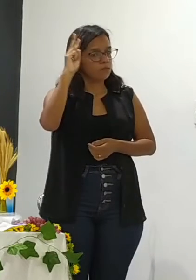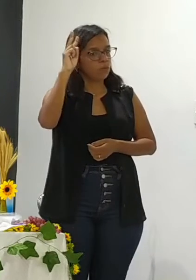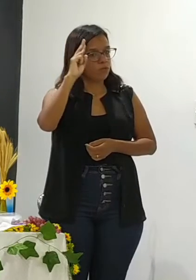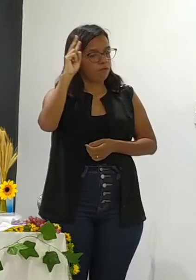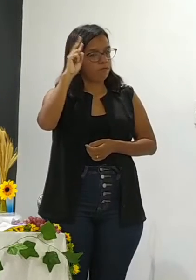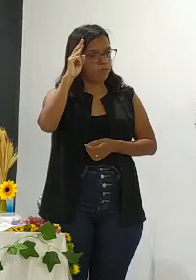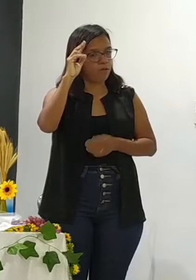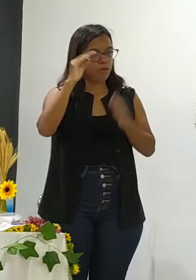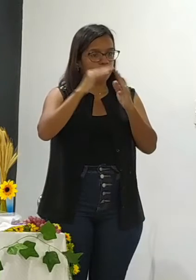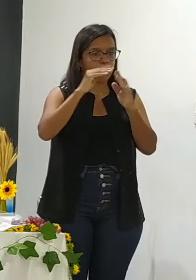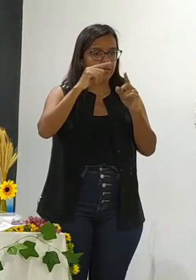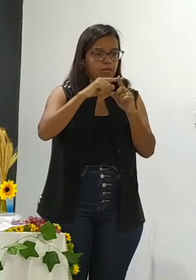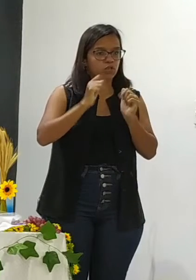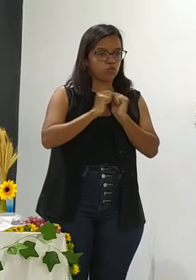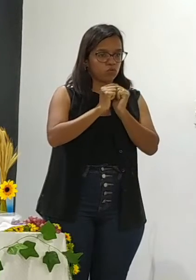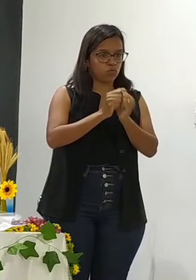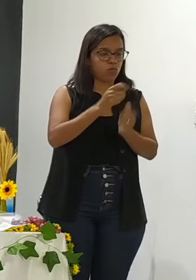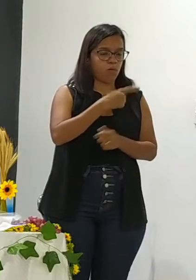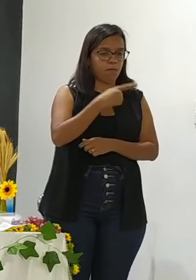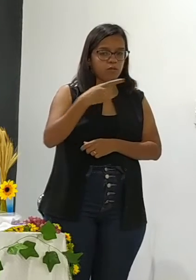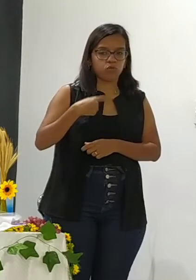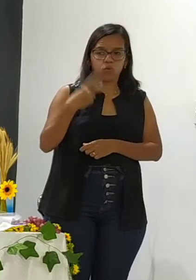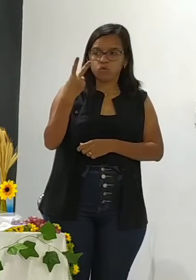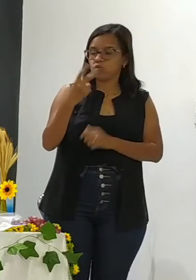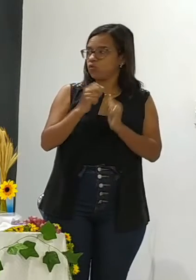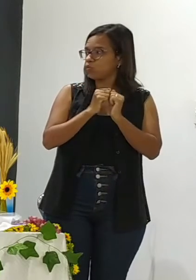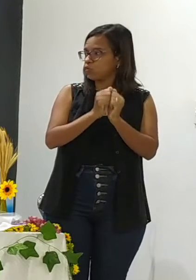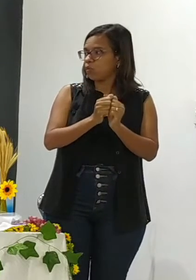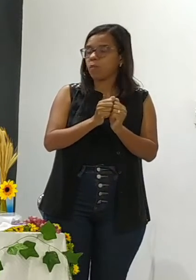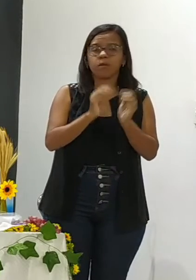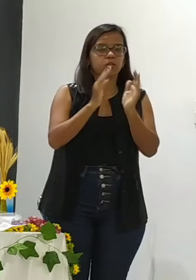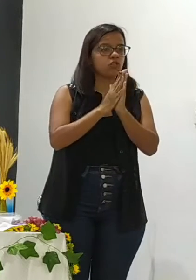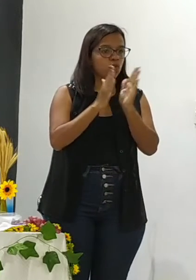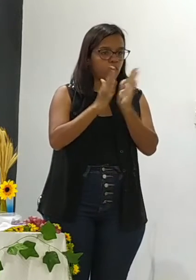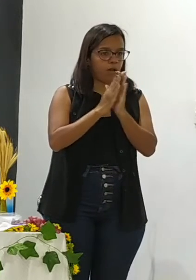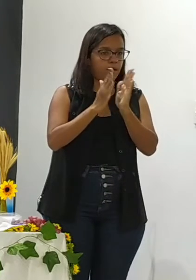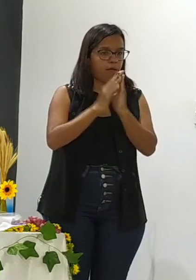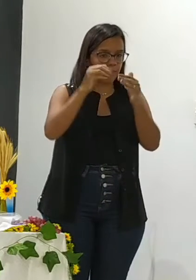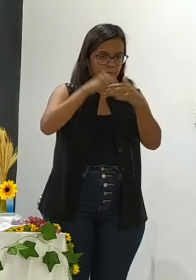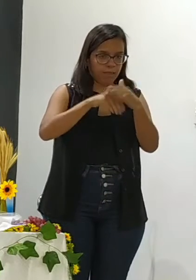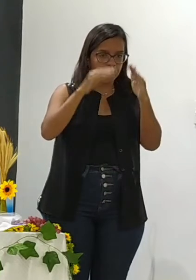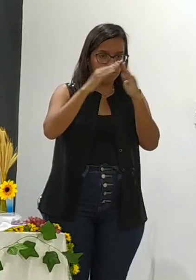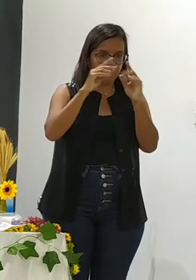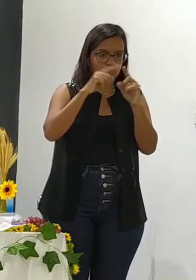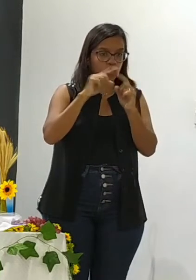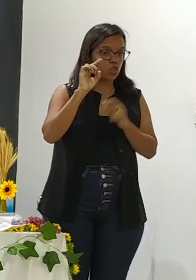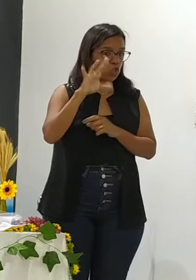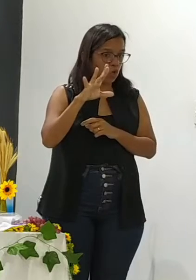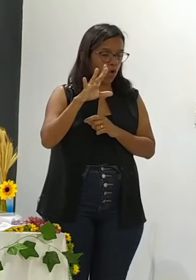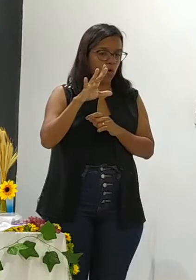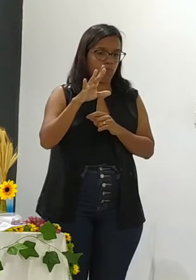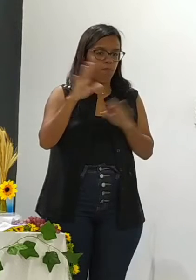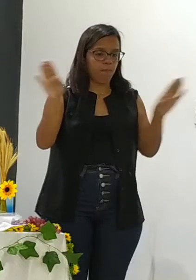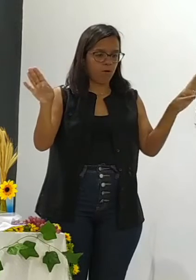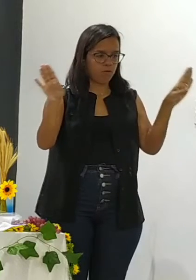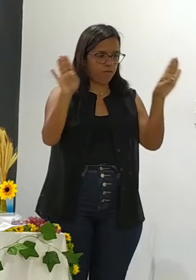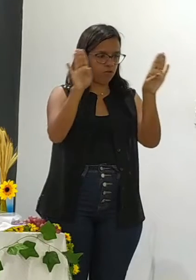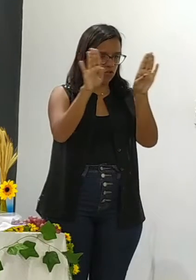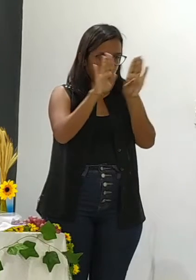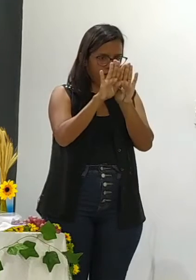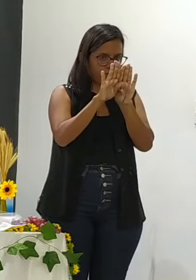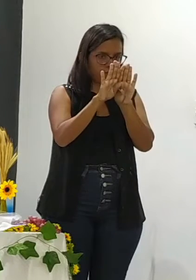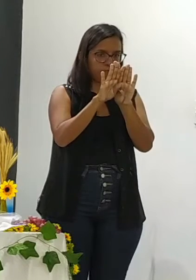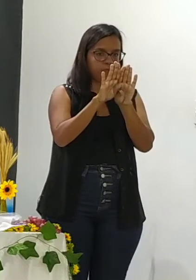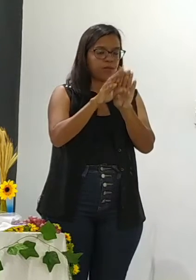lá na igreja junto com o pastor, mais umas duas pessoas, para a gente orar lá dentro da igreja, só a gente, porta fechada. E